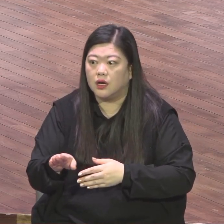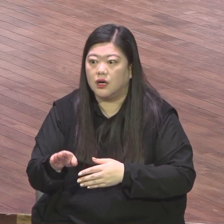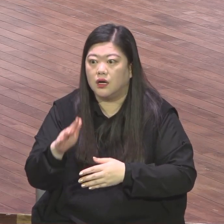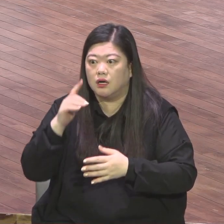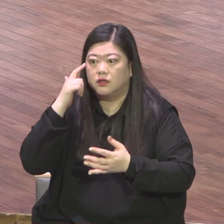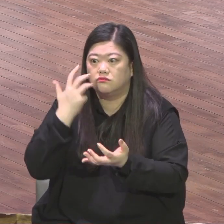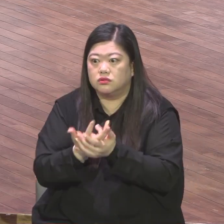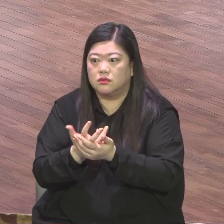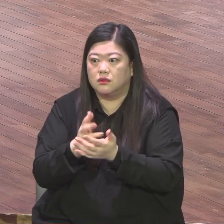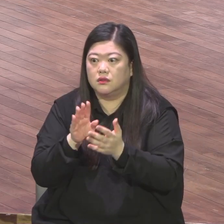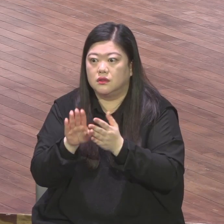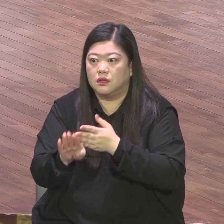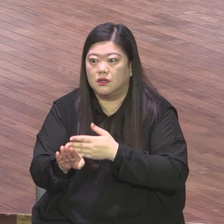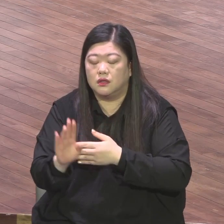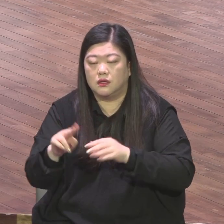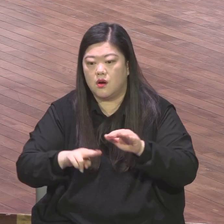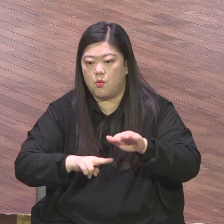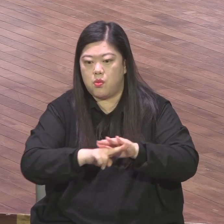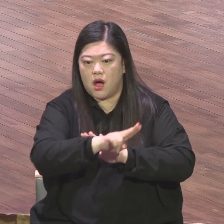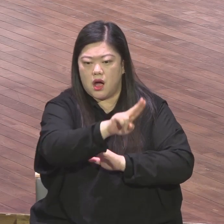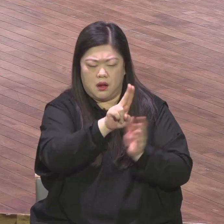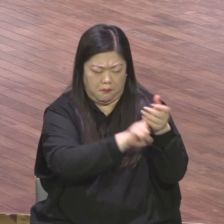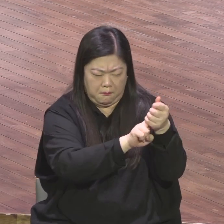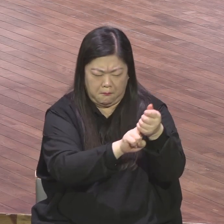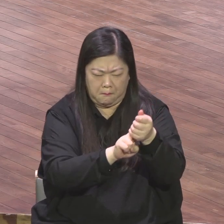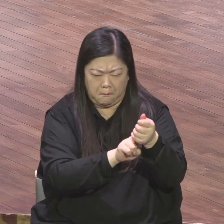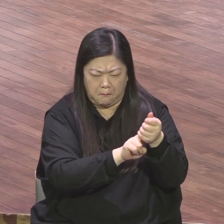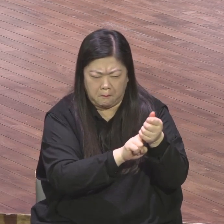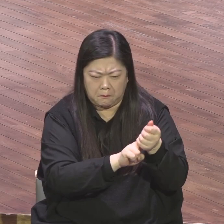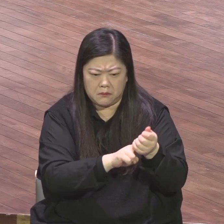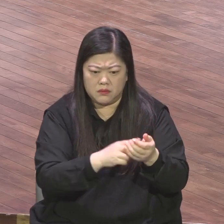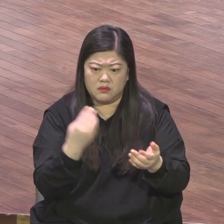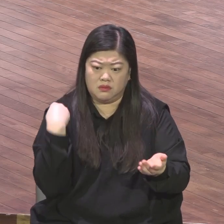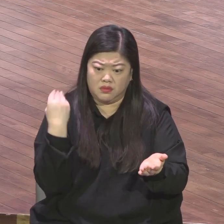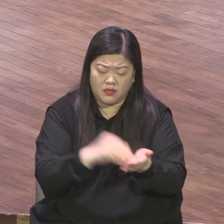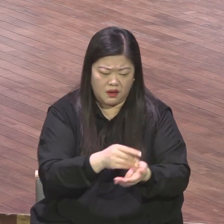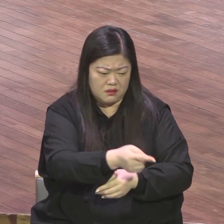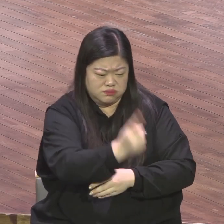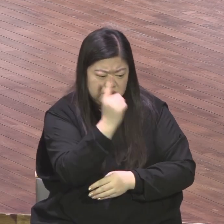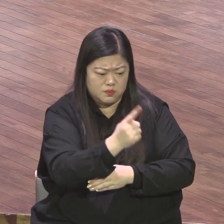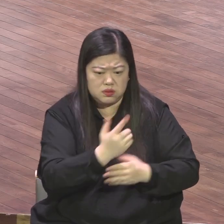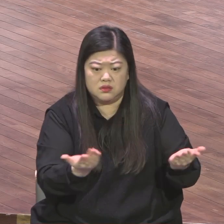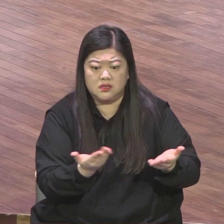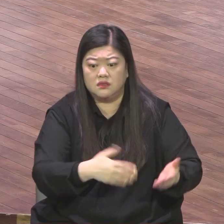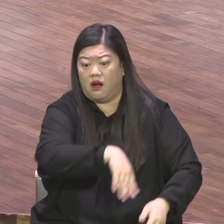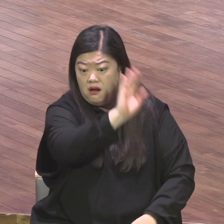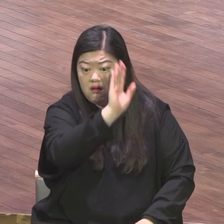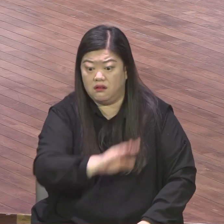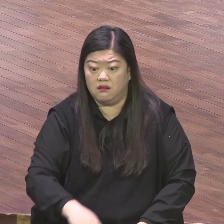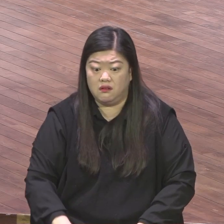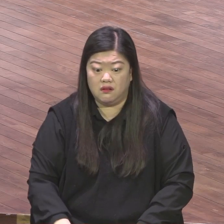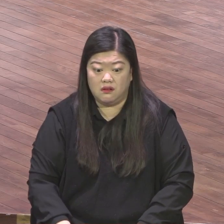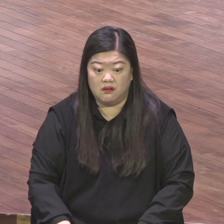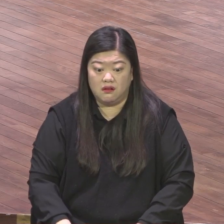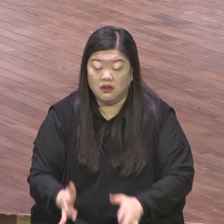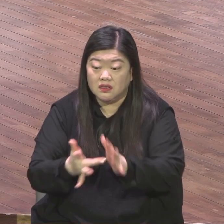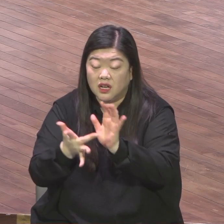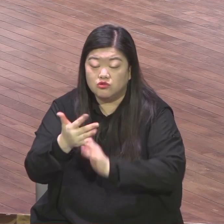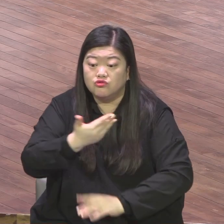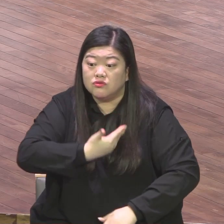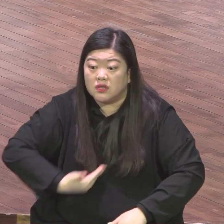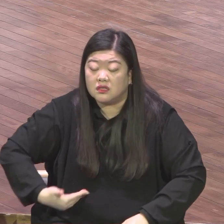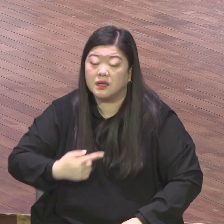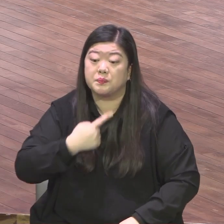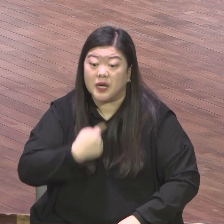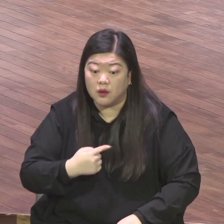그러니 무슨 소망이 있겠어요? 무슨 무엇을 느낄 수 있는 무슨 하나님이라 할